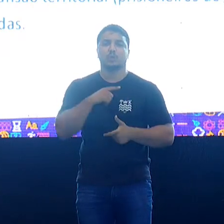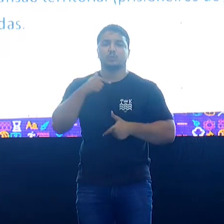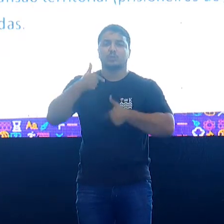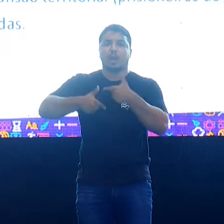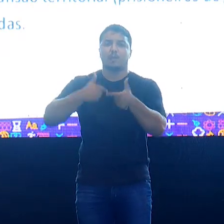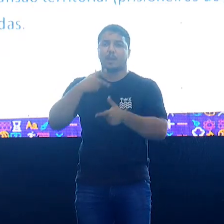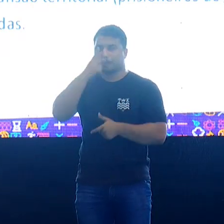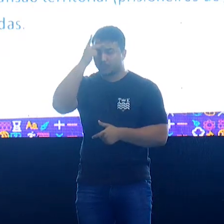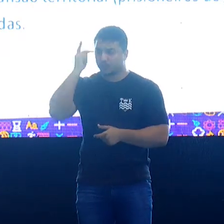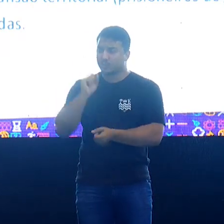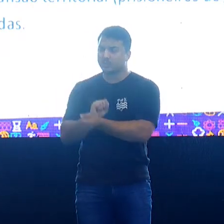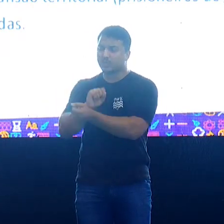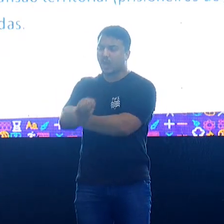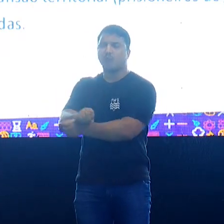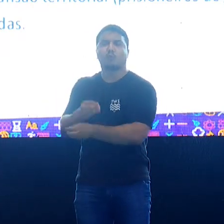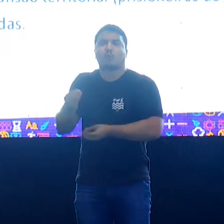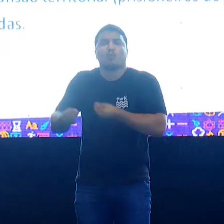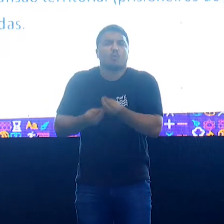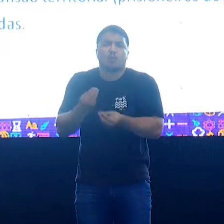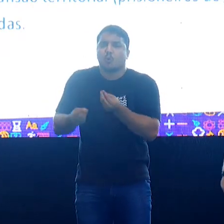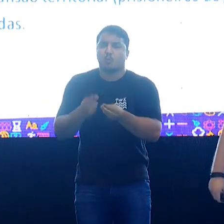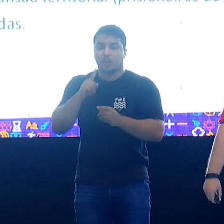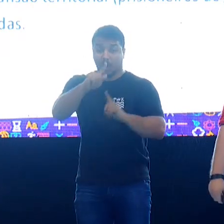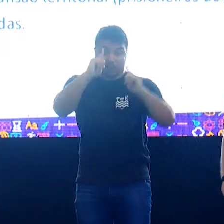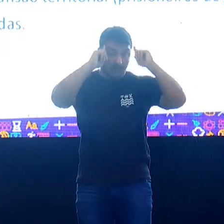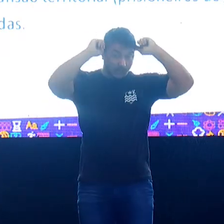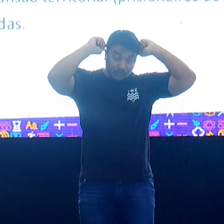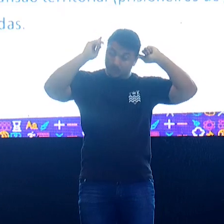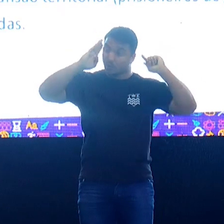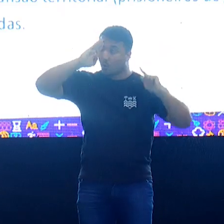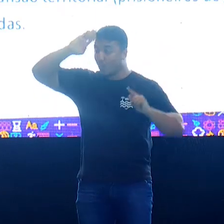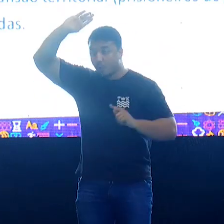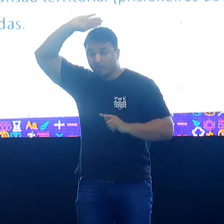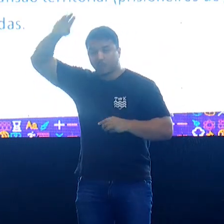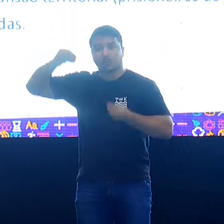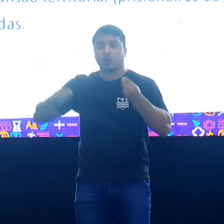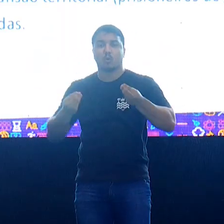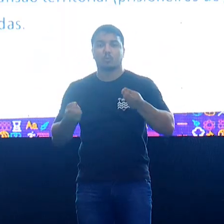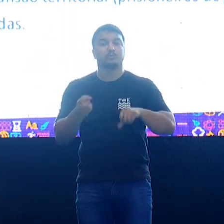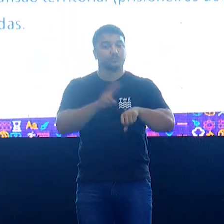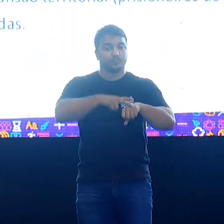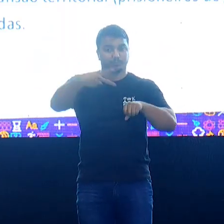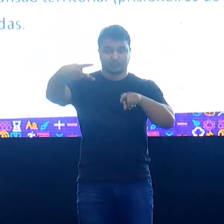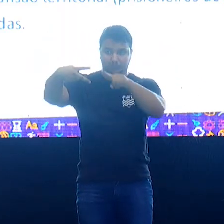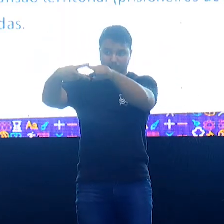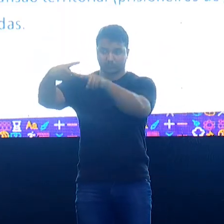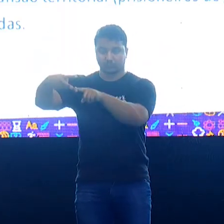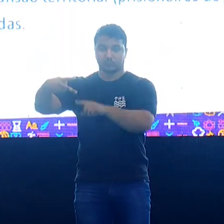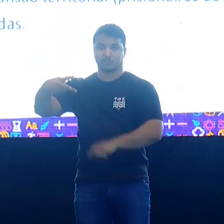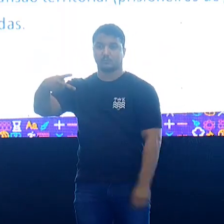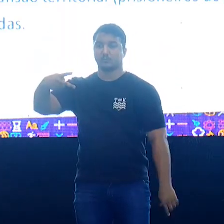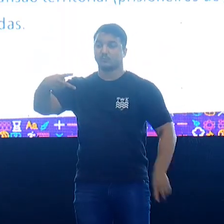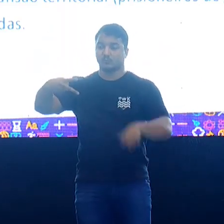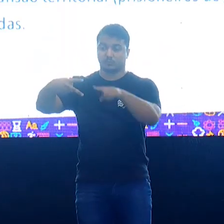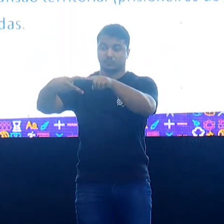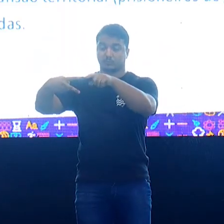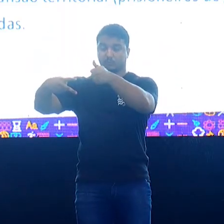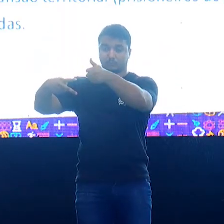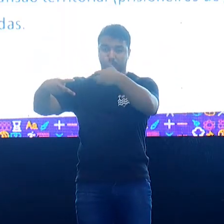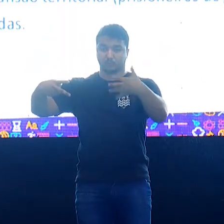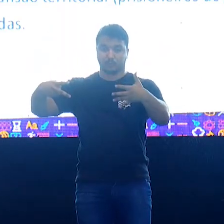alguém se tornava escravo em Grécia e em Roma? Em duas condições, anote aí. Você vai botar